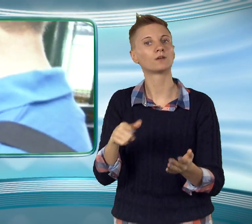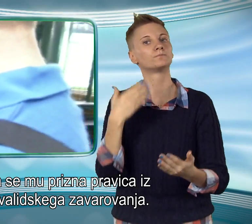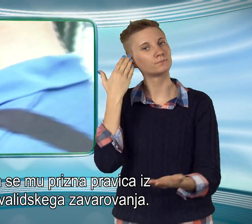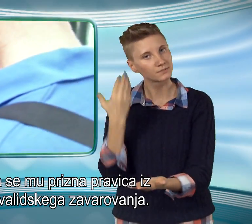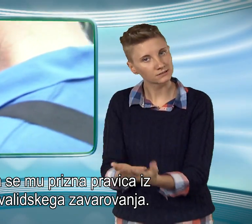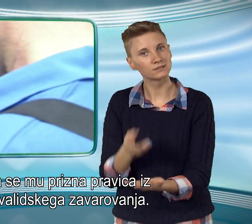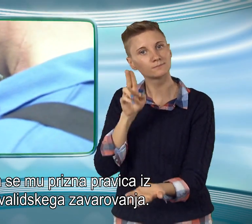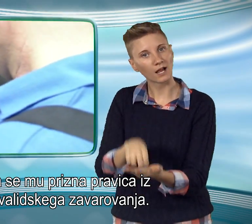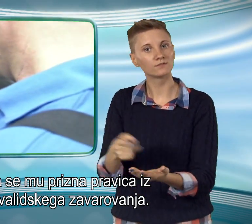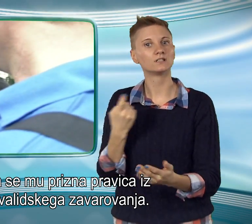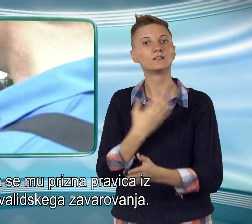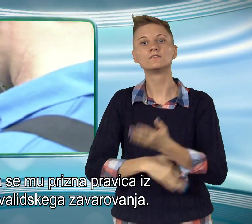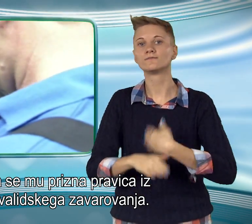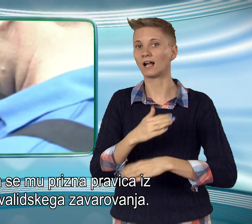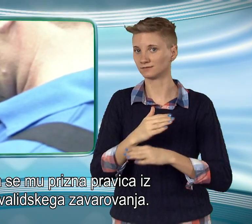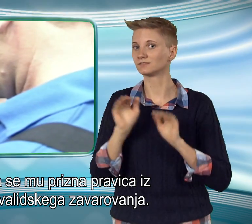pravica iz invalidskega zavarovanja.